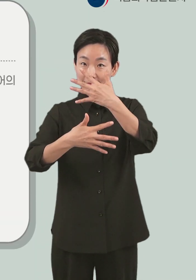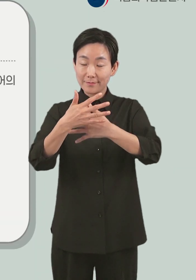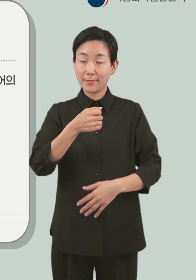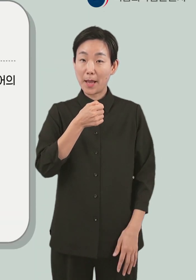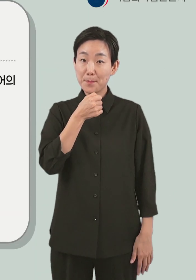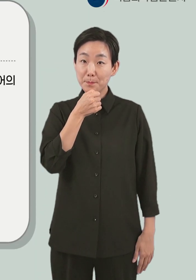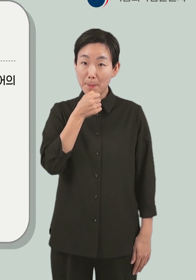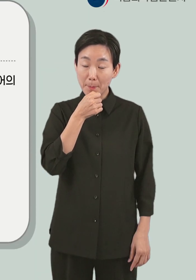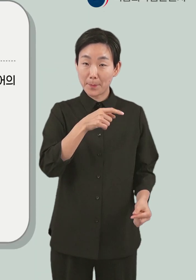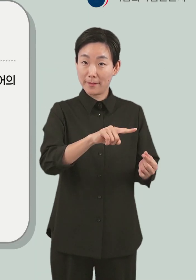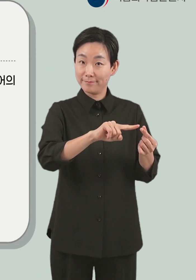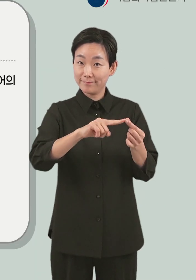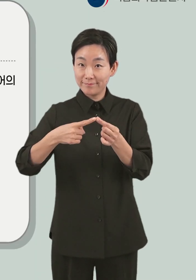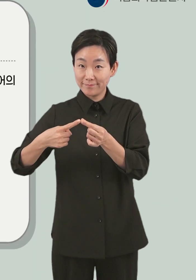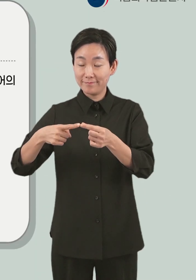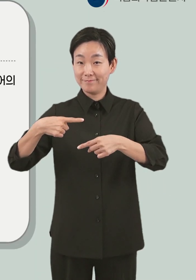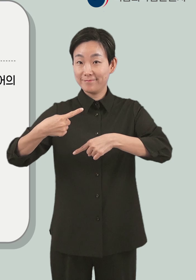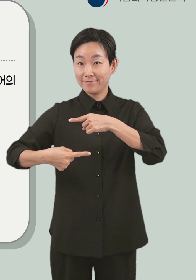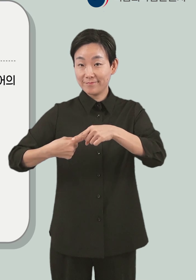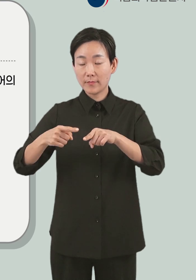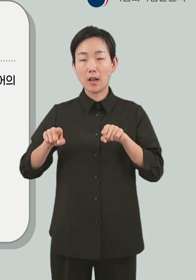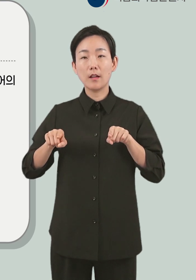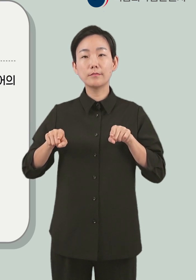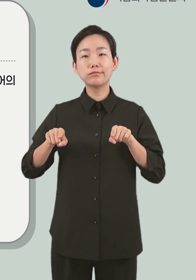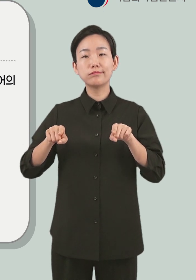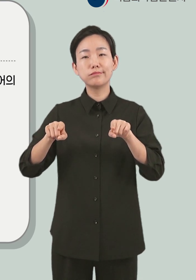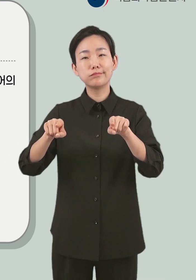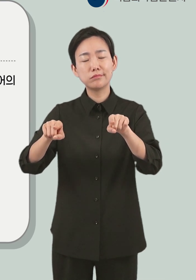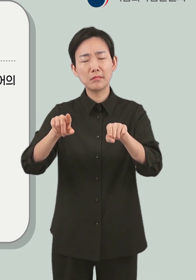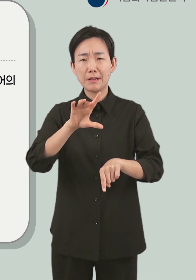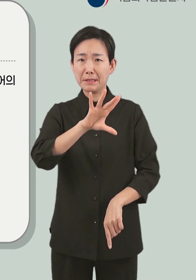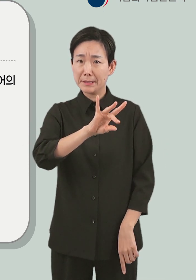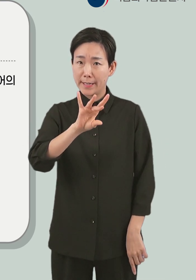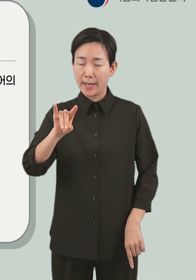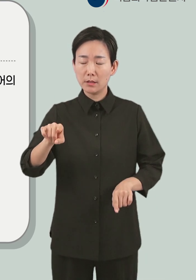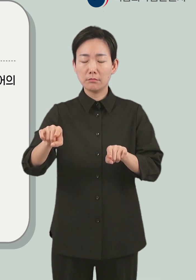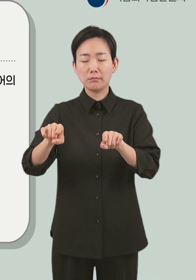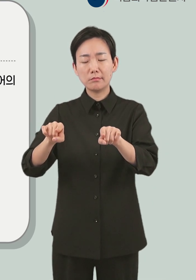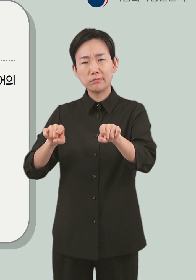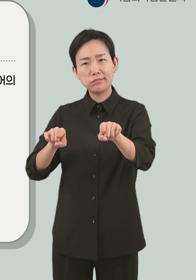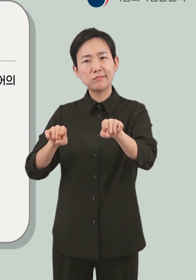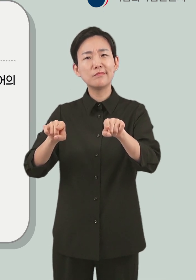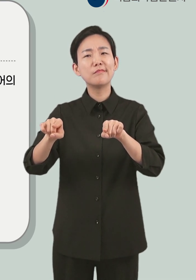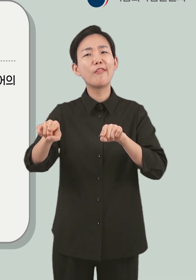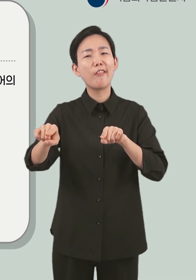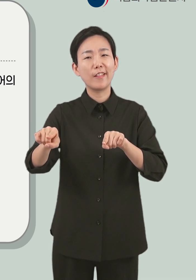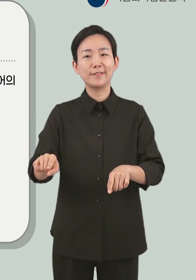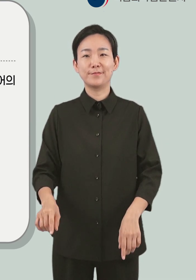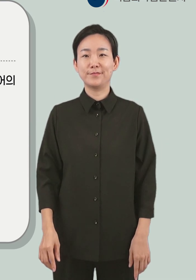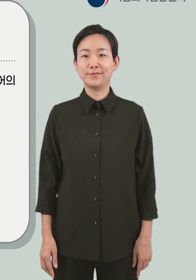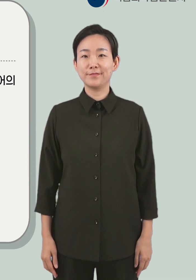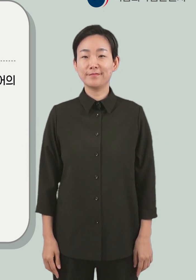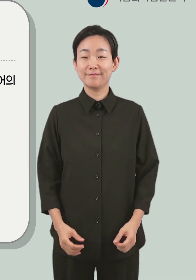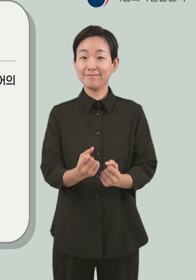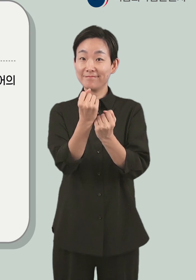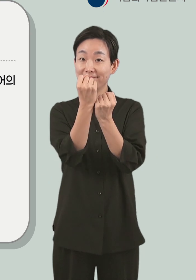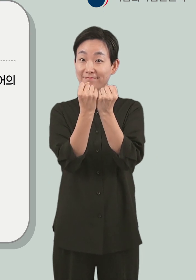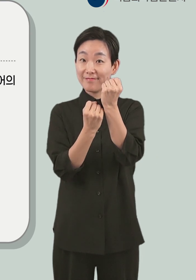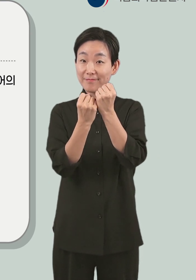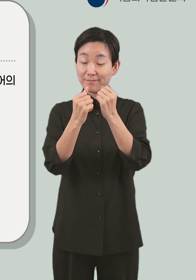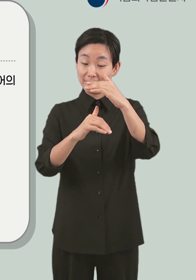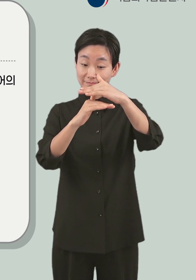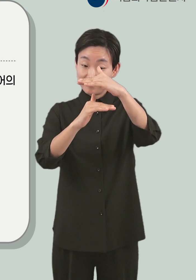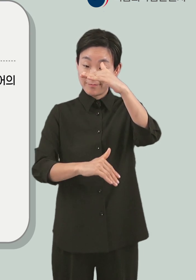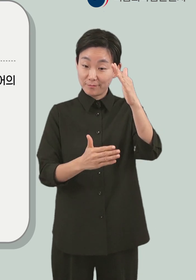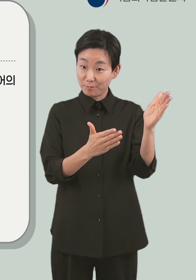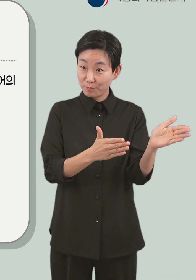안내. 이 영상은 자막, 음성, 수어로 안내하고 있으며 때때로 음성과 수어의 진행 속도 간에 차이가 있을 수